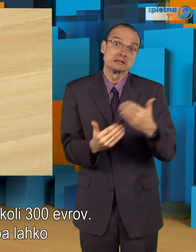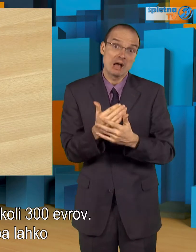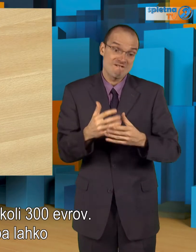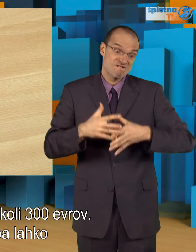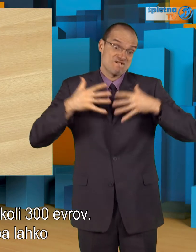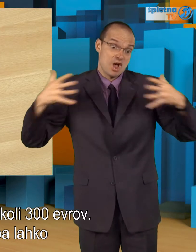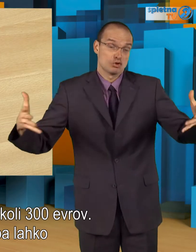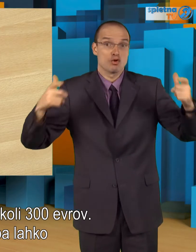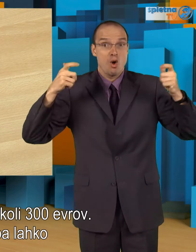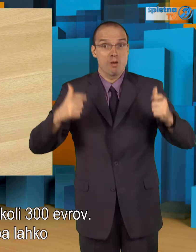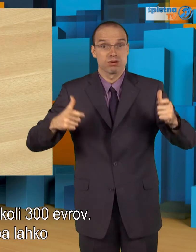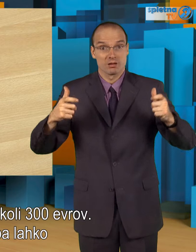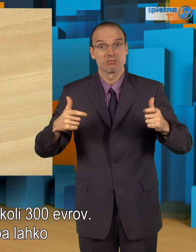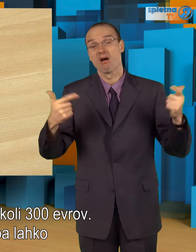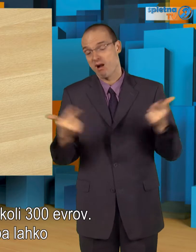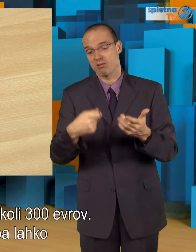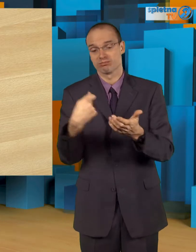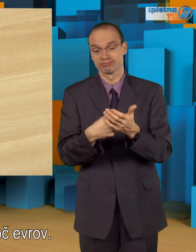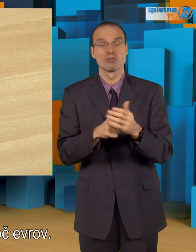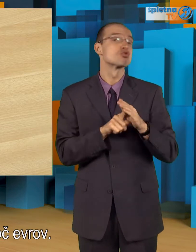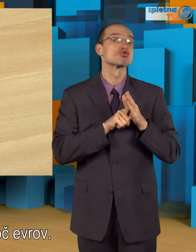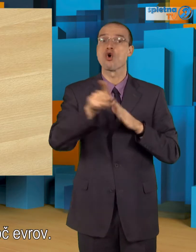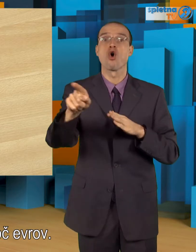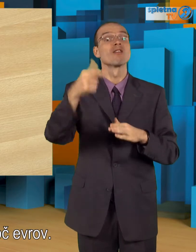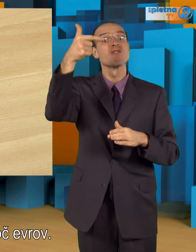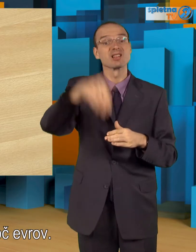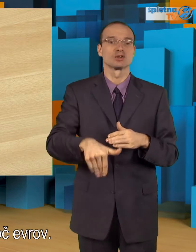Za večje objekte pa lahko stane tudi do 2000 evrov.